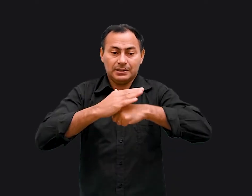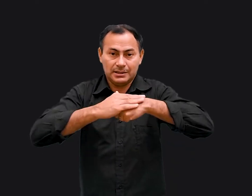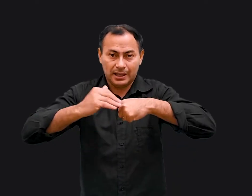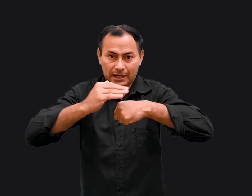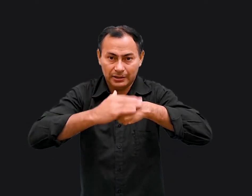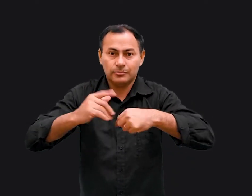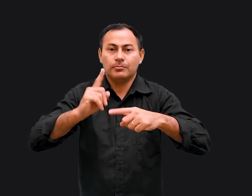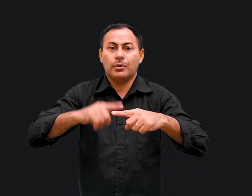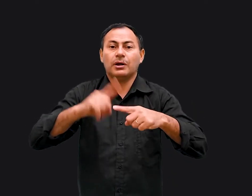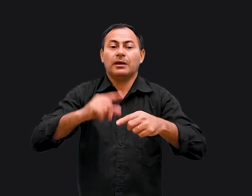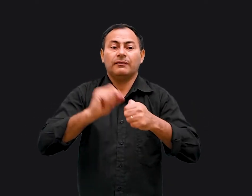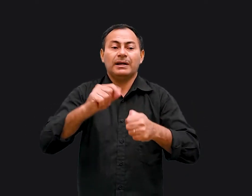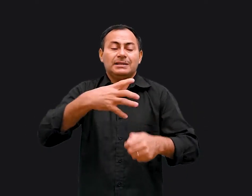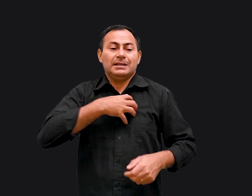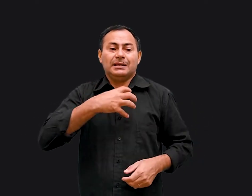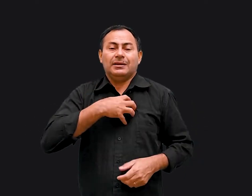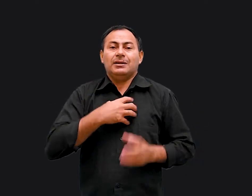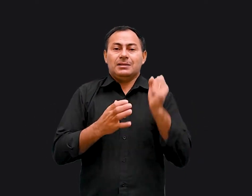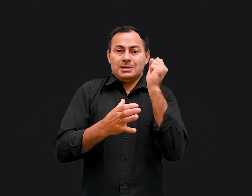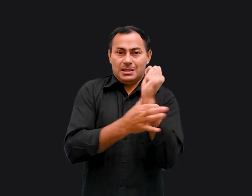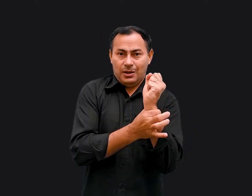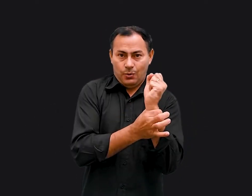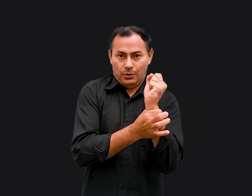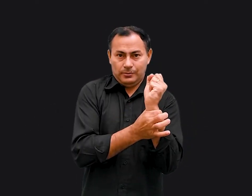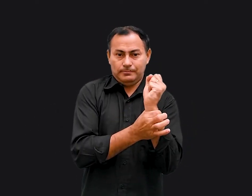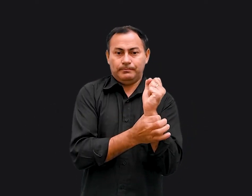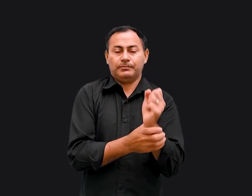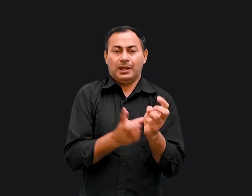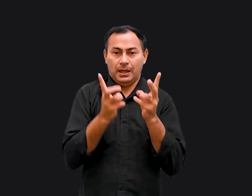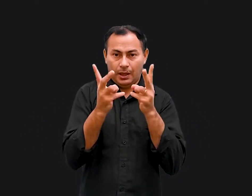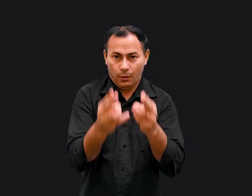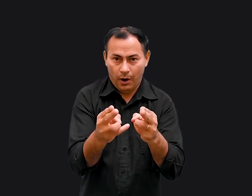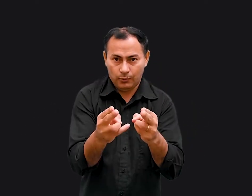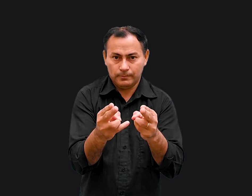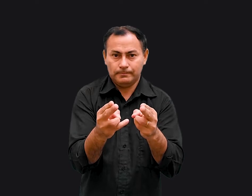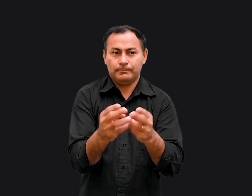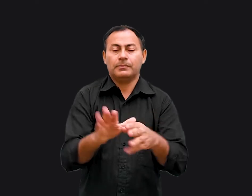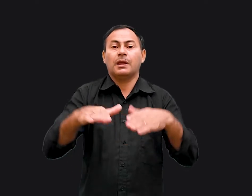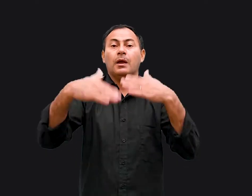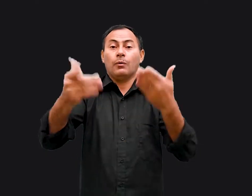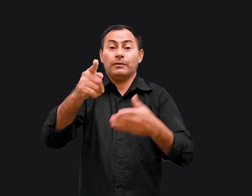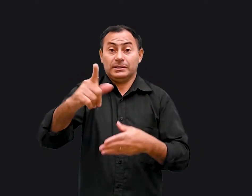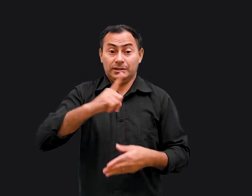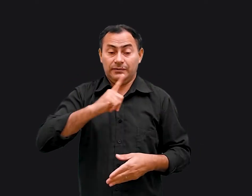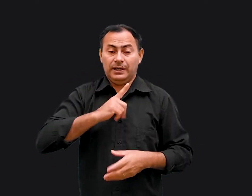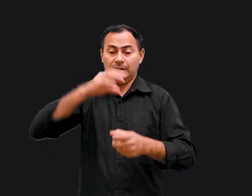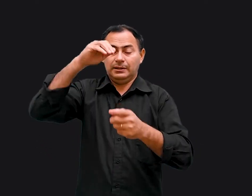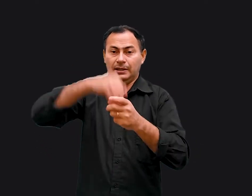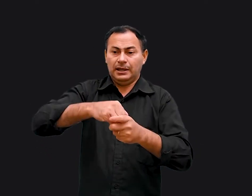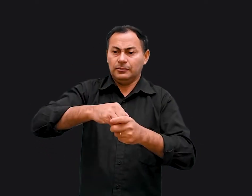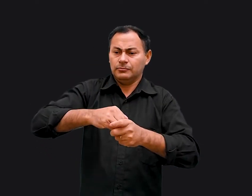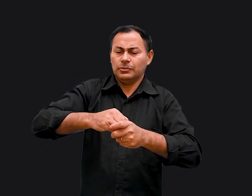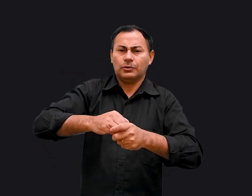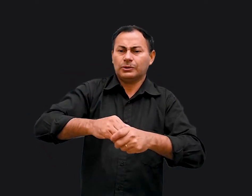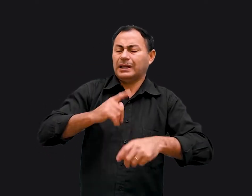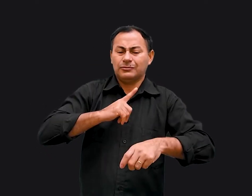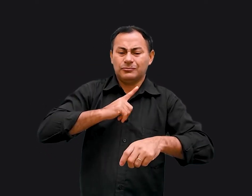porque isso faz com que eles se sintam seguros. Da mesma forma, quando você estiver tendo uma discussão ou um